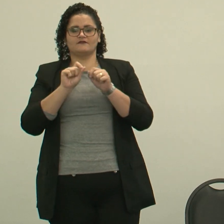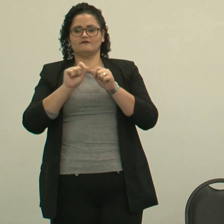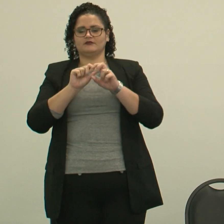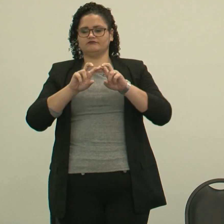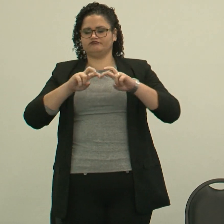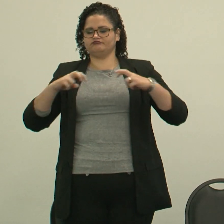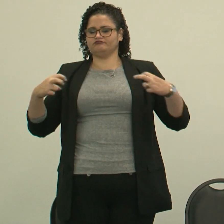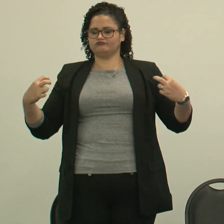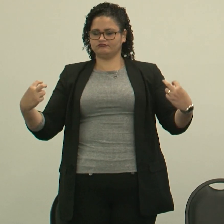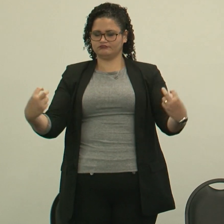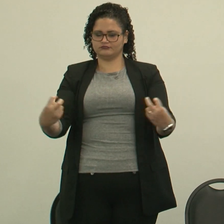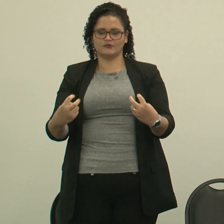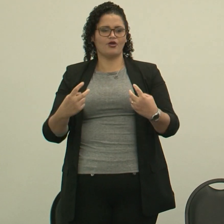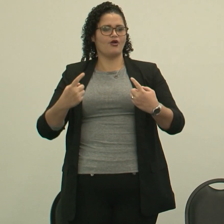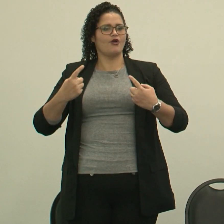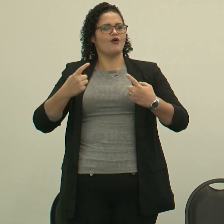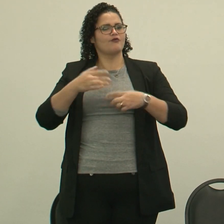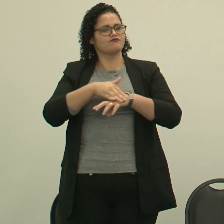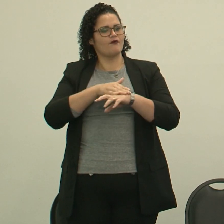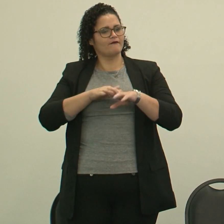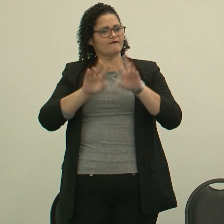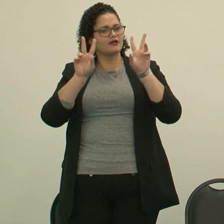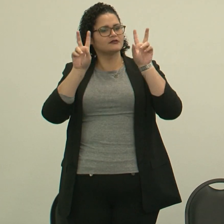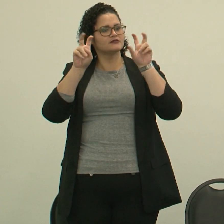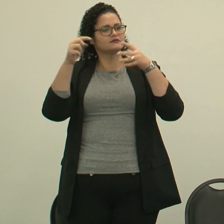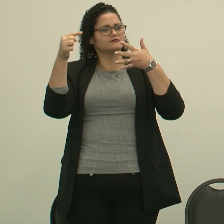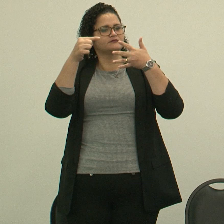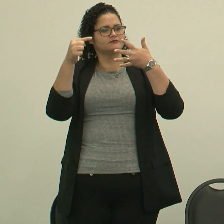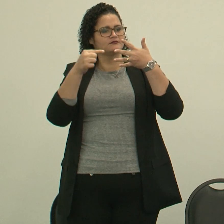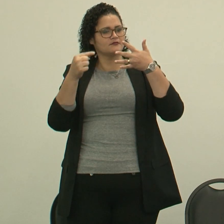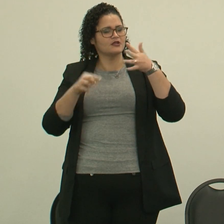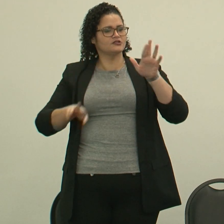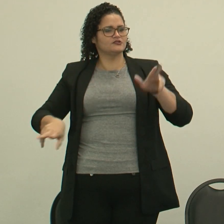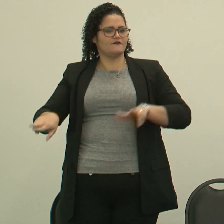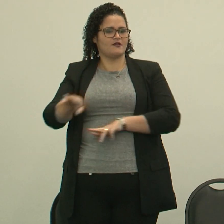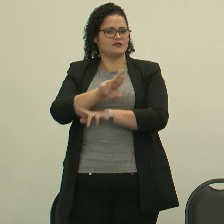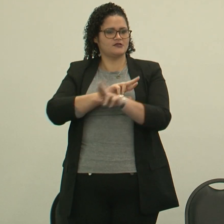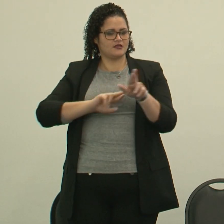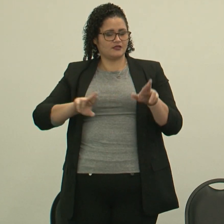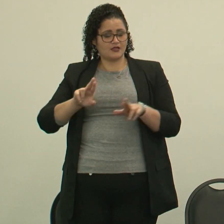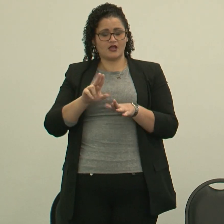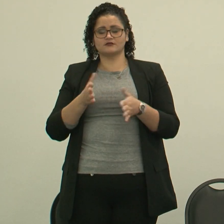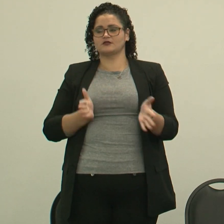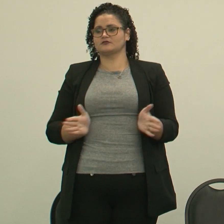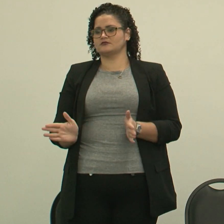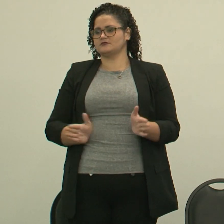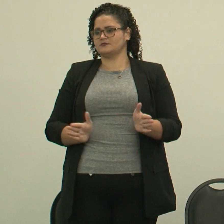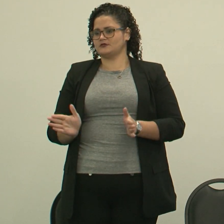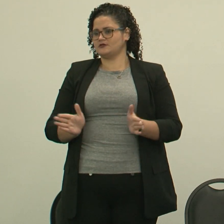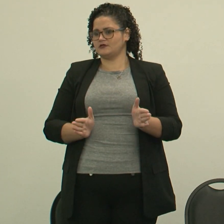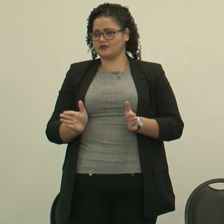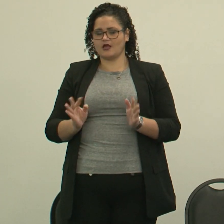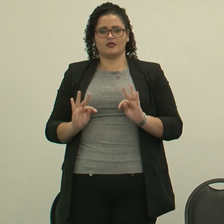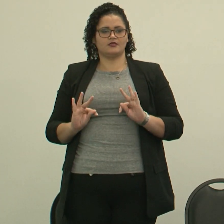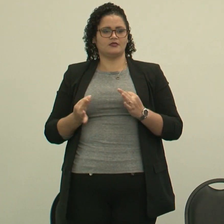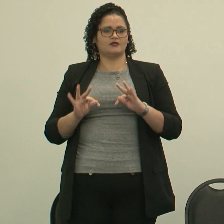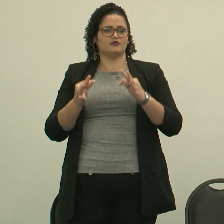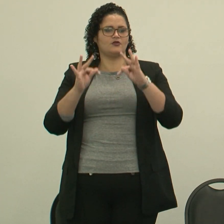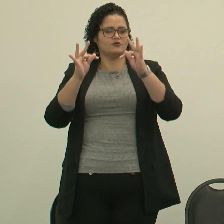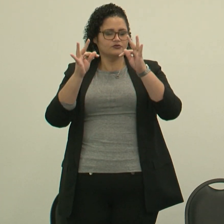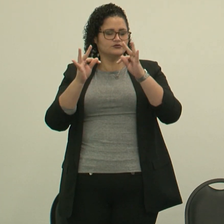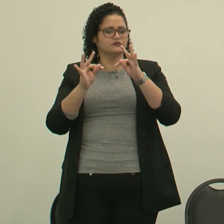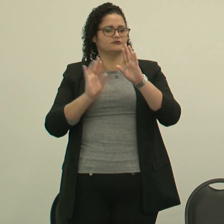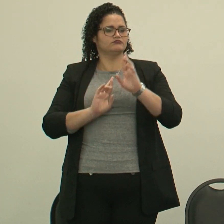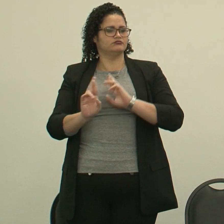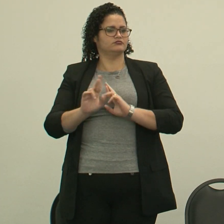de conversa com questões relacionadas à diversidade, recursos de acessibilidade, tecnologias,